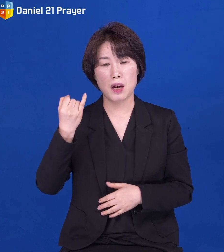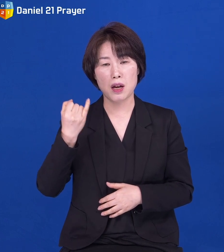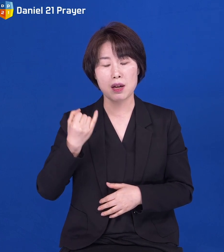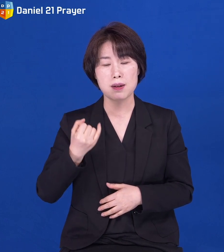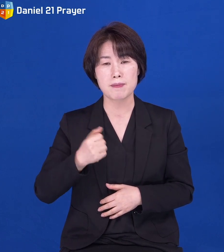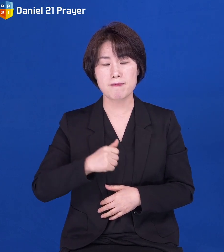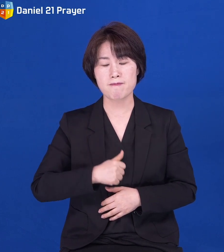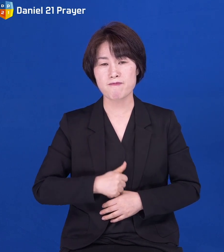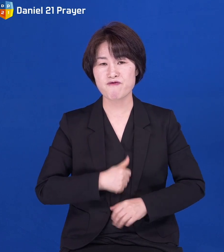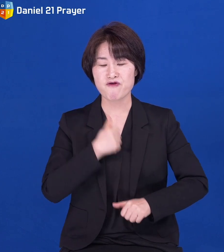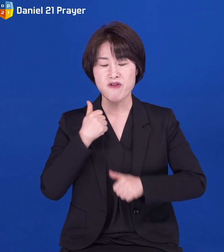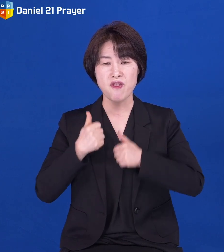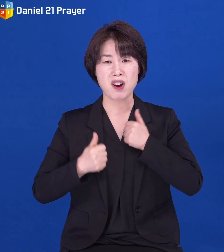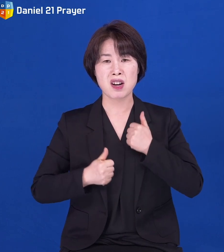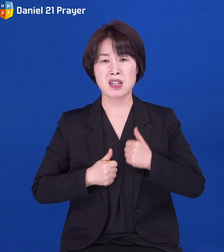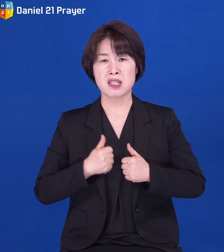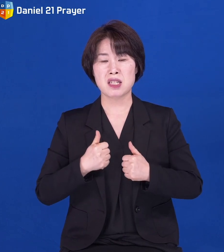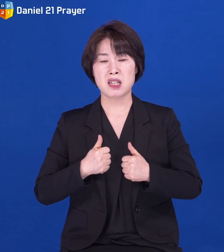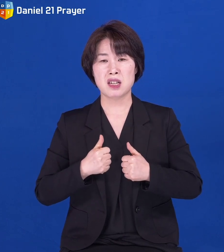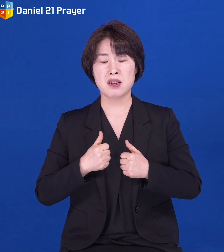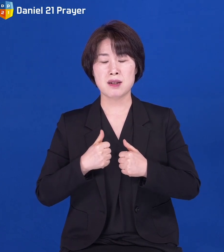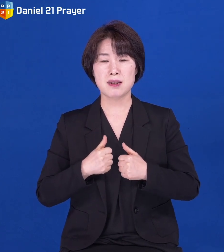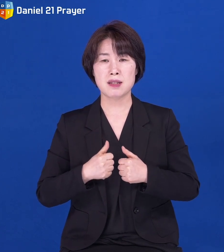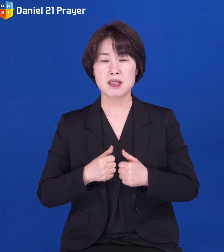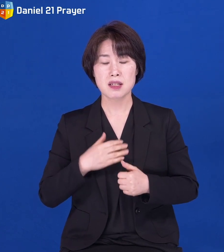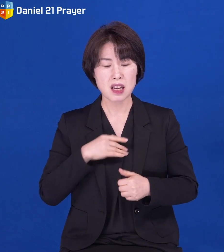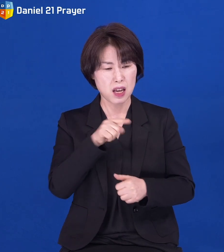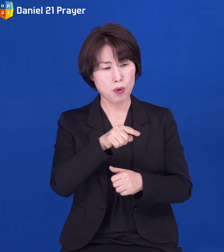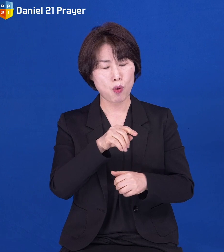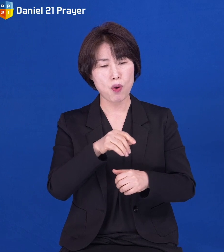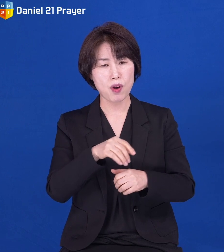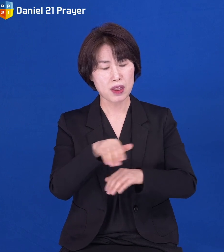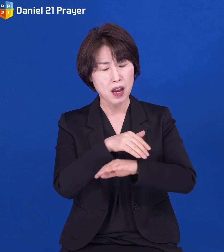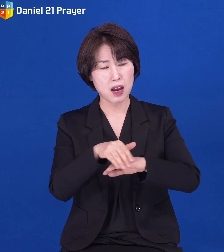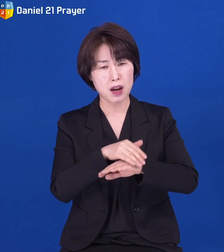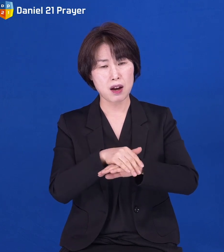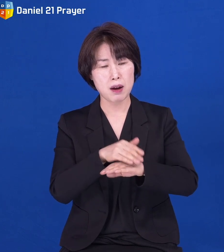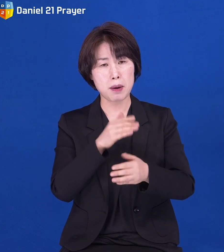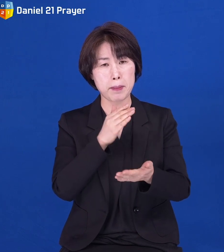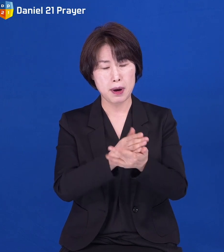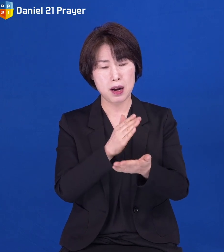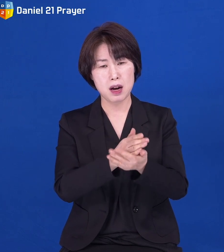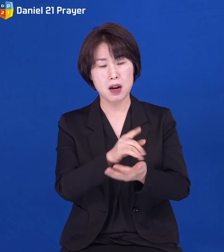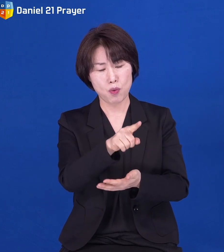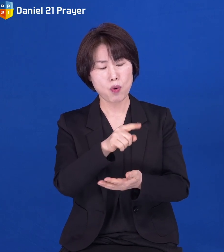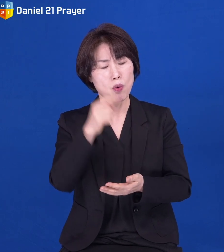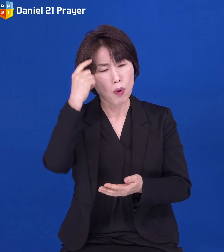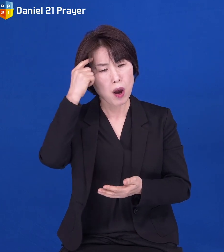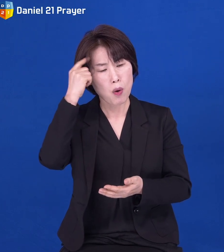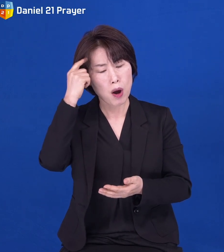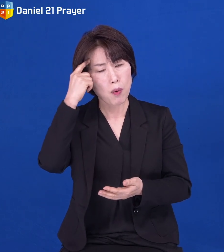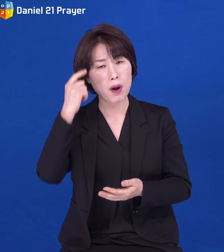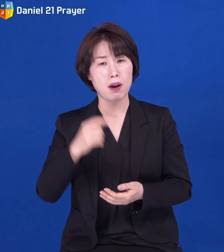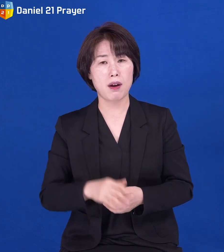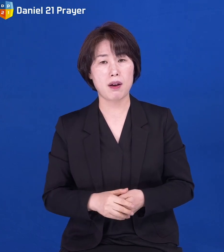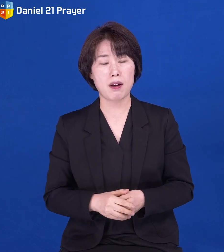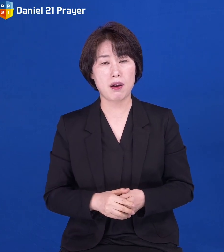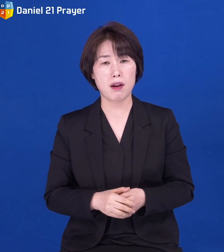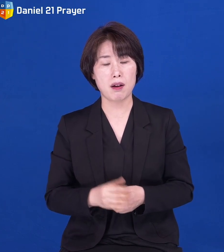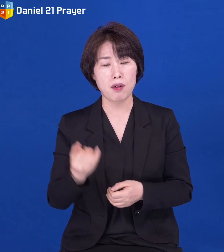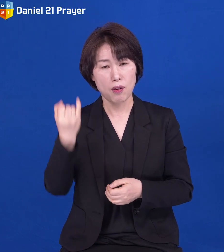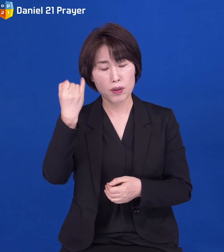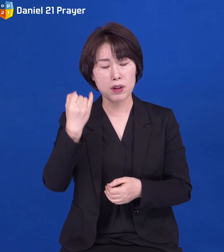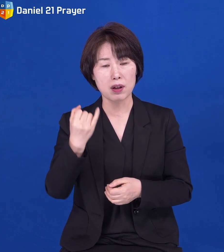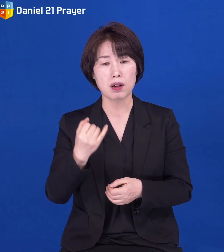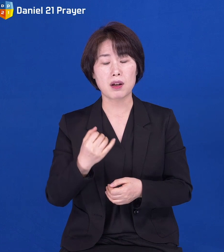팍 상해가지고 야 여기 다녀야 돼 말면서 막 난리가 난 거예요. 야 어떻게 왜 네가 왜 가 이러면서 막 난리가 났는데 다